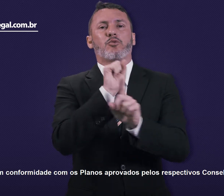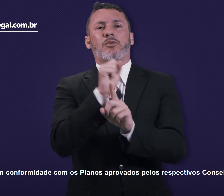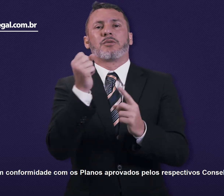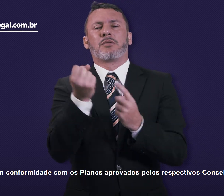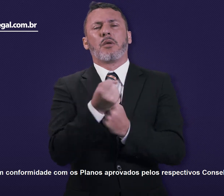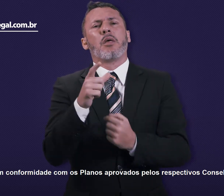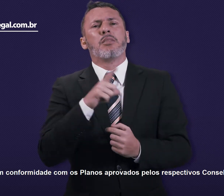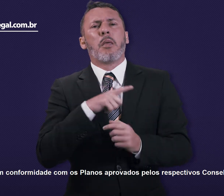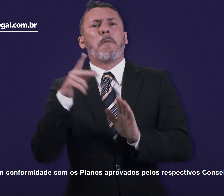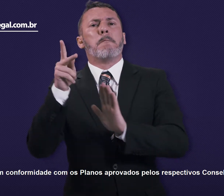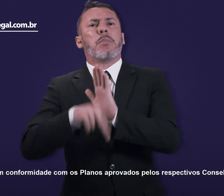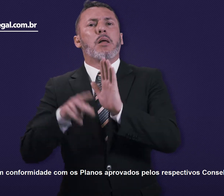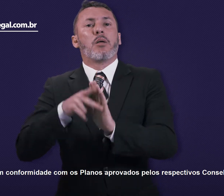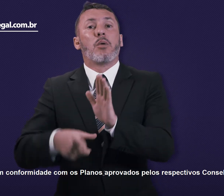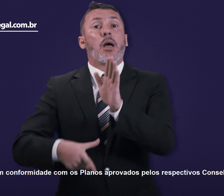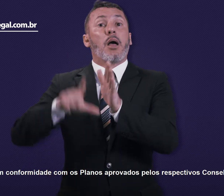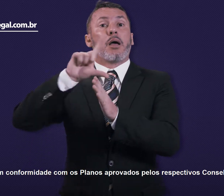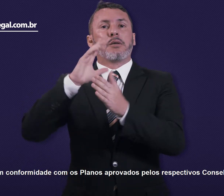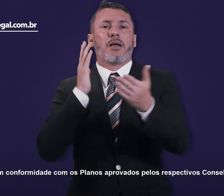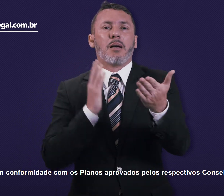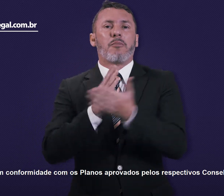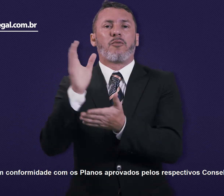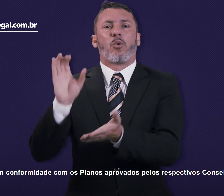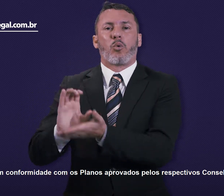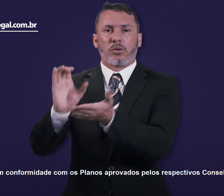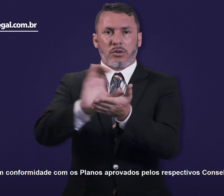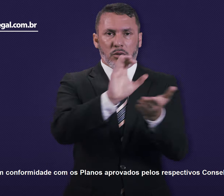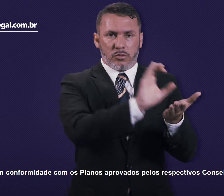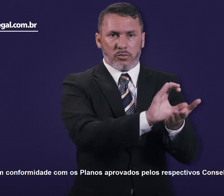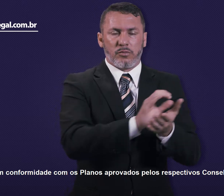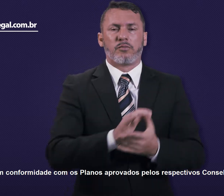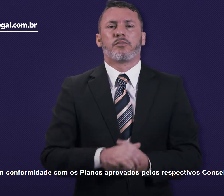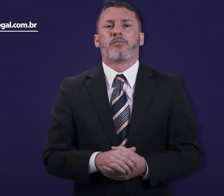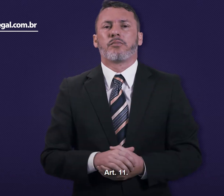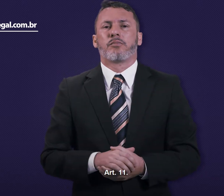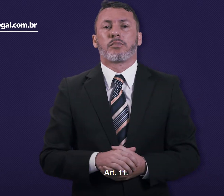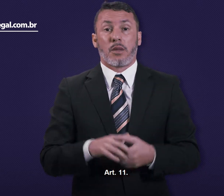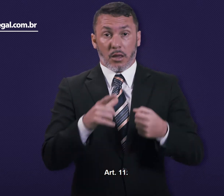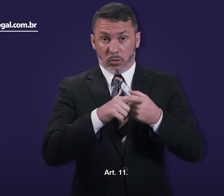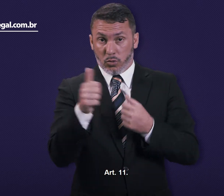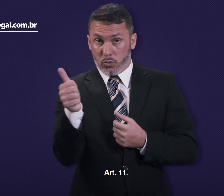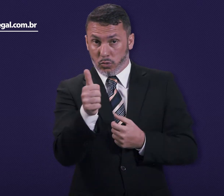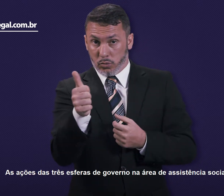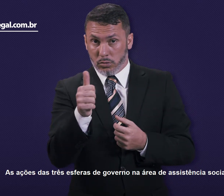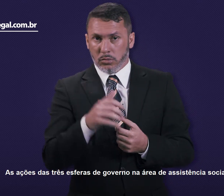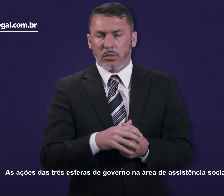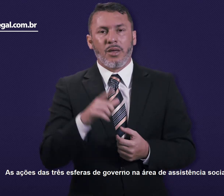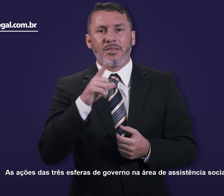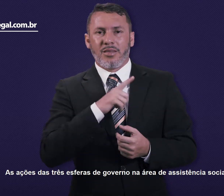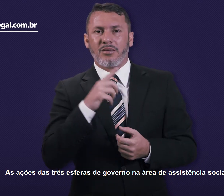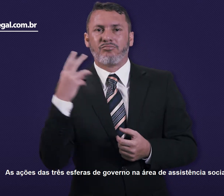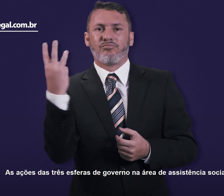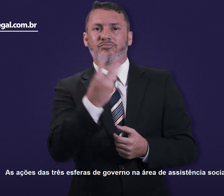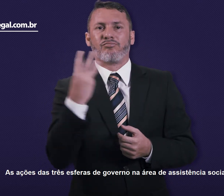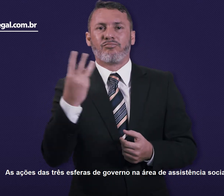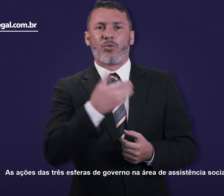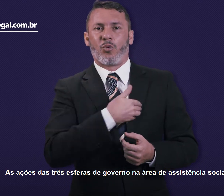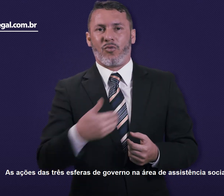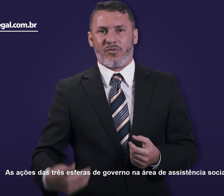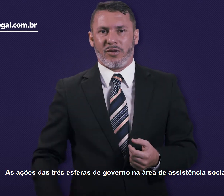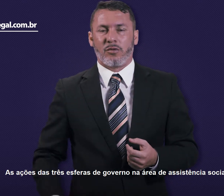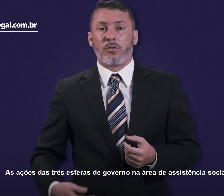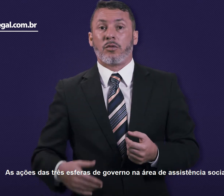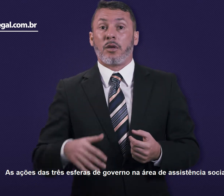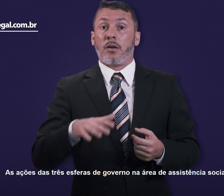social em conformidade com os planos aprovados pelos respectivos conselhos. Artigo 11. As ações das 3